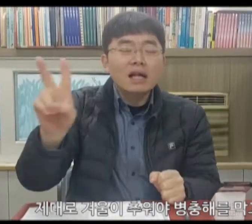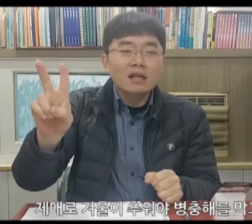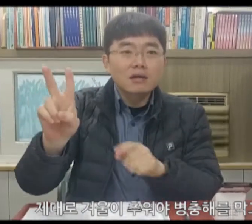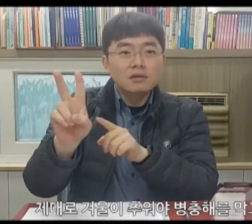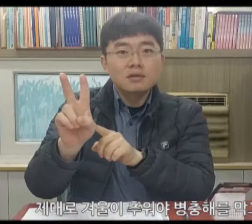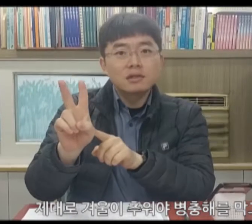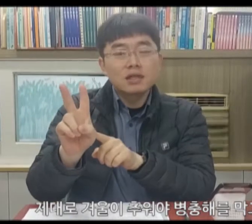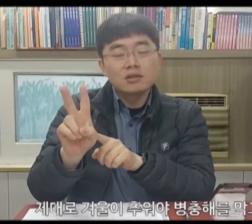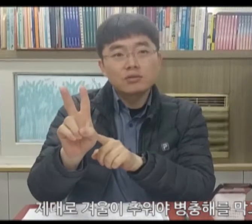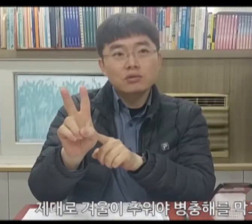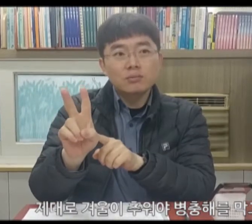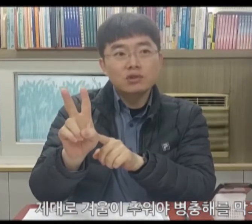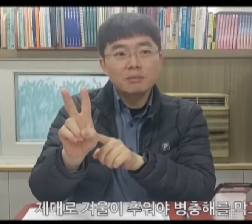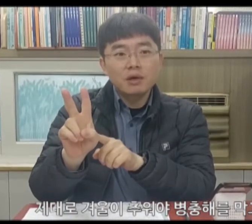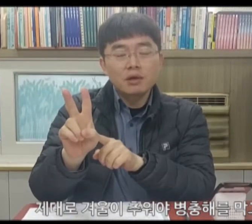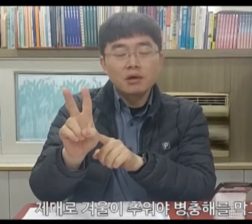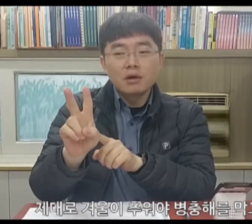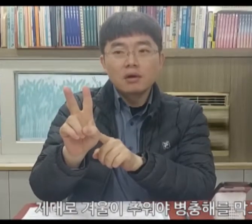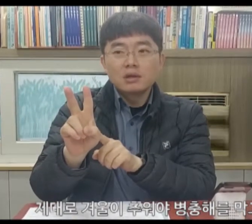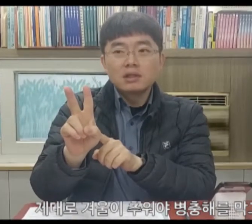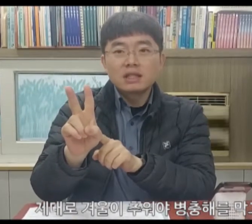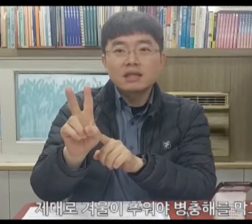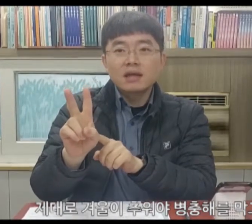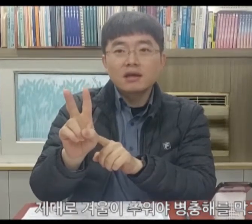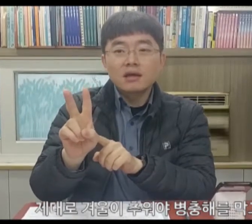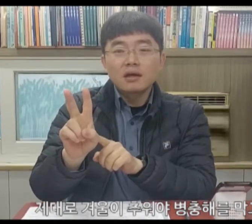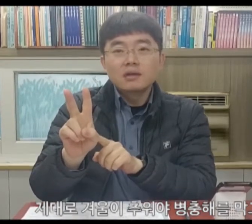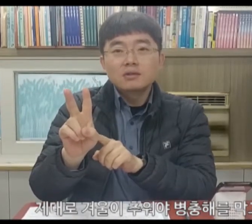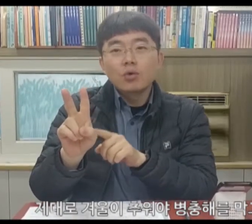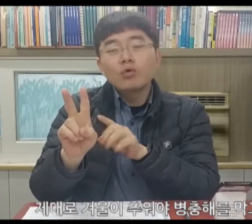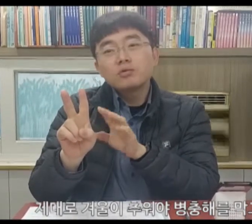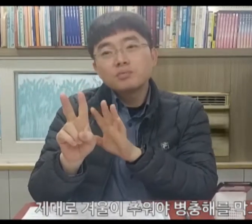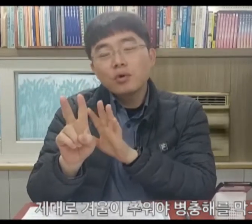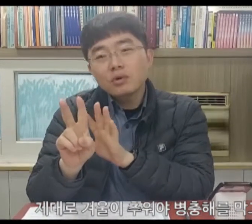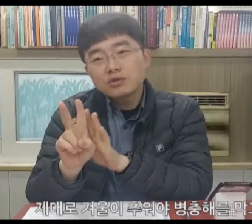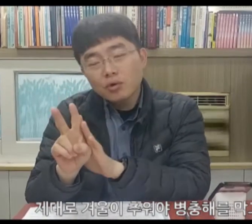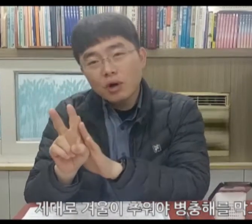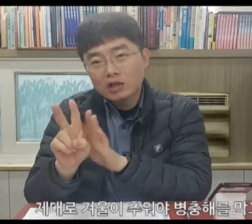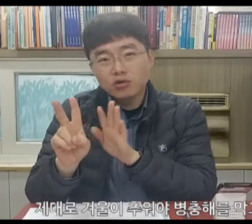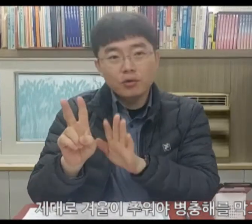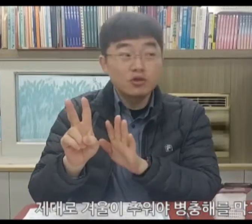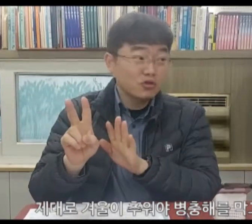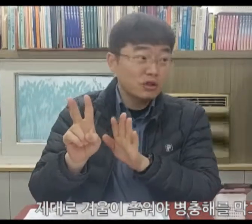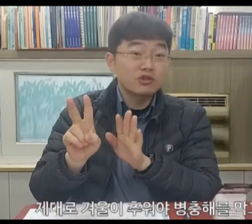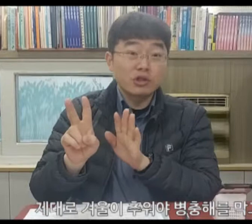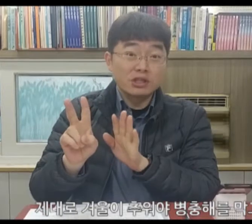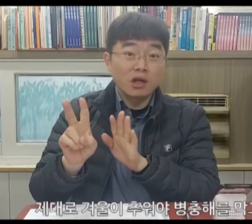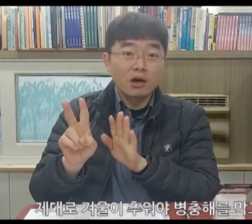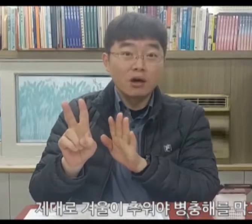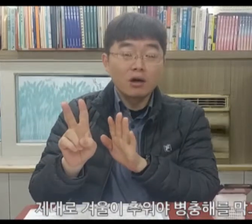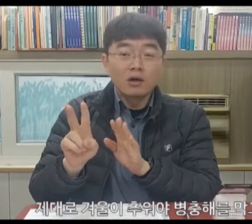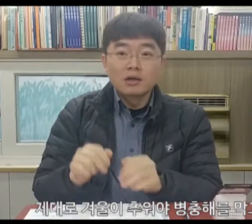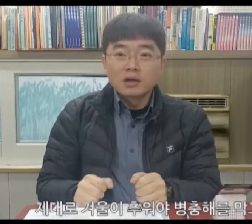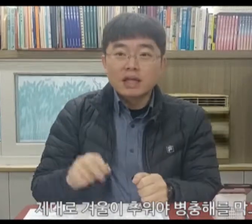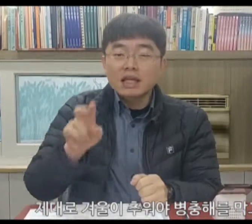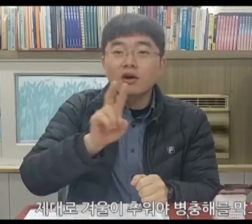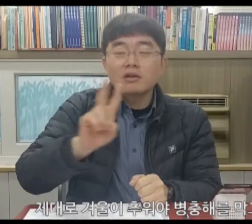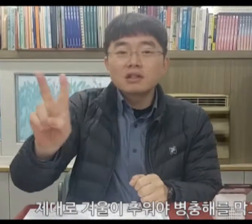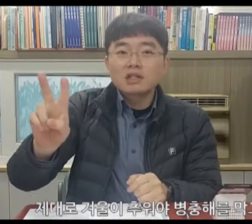추워야라는 것들을 이제 조금 보자면 이게 좋은 표현일 수도 있고 안 좋은 표현일 수도 있어요. 근데 이거를 지금